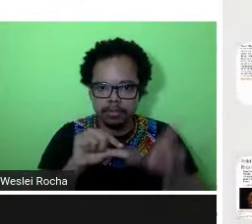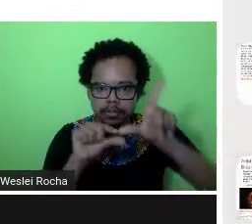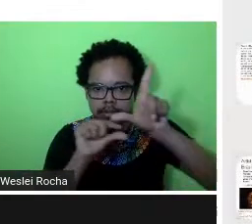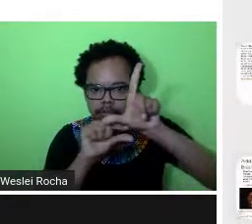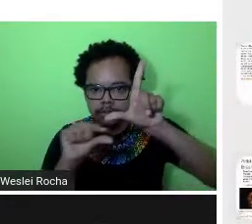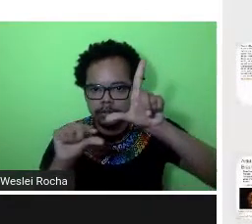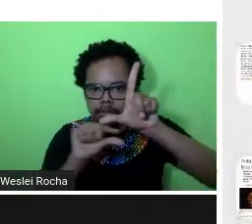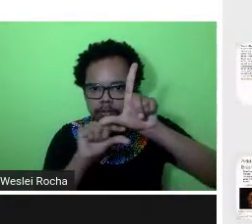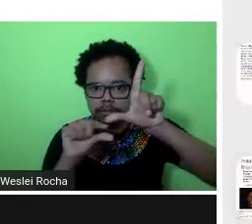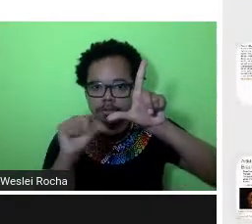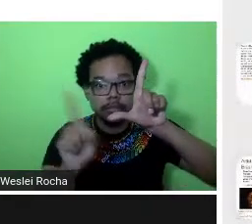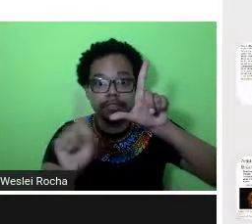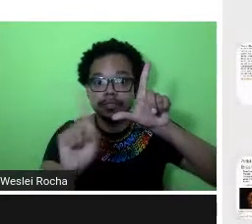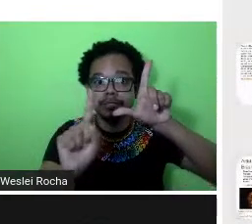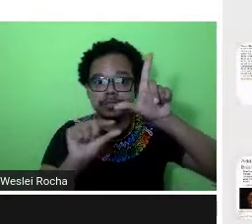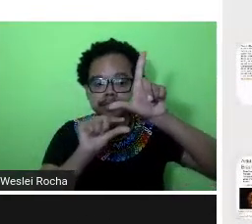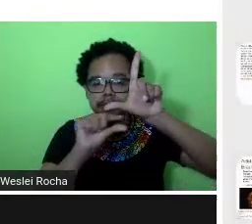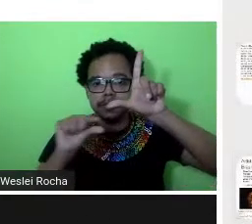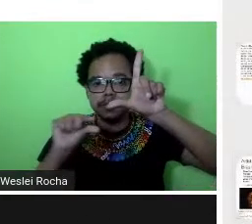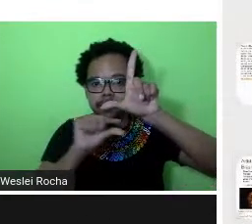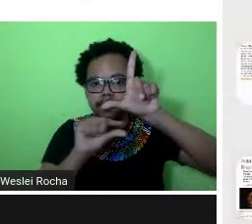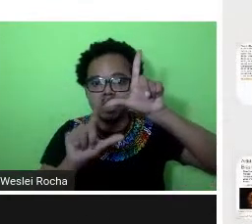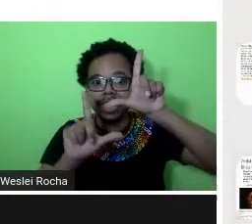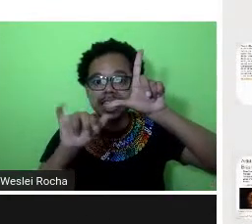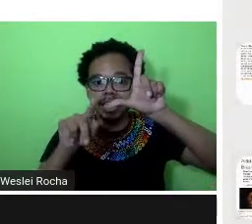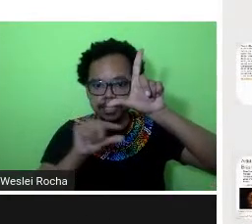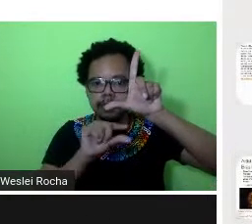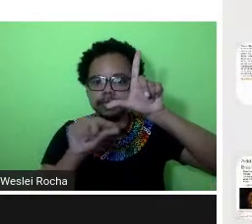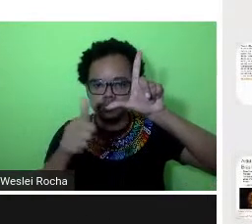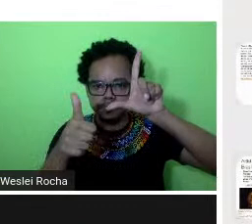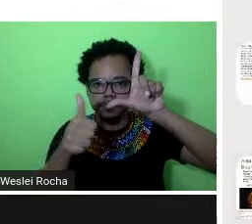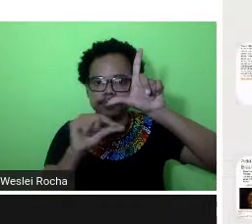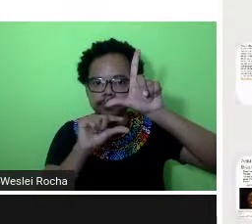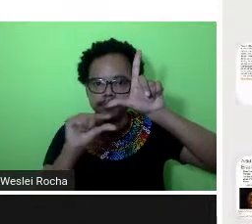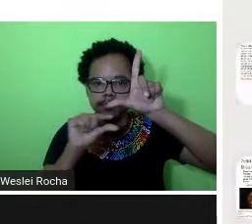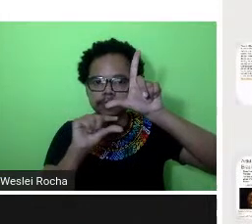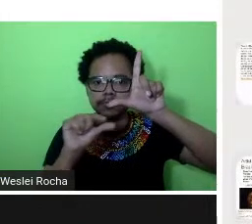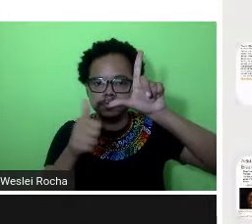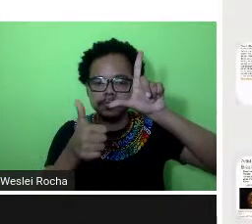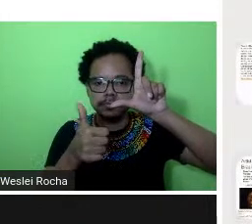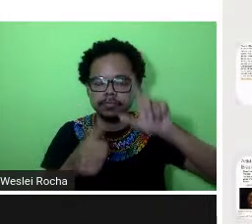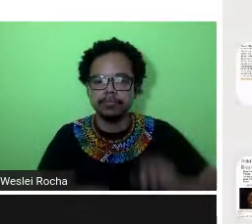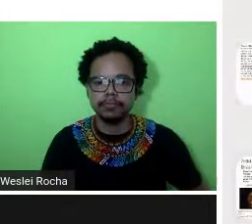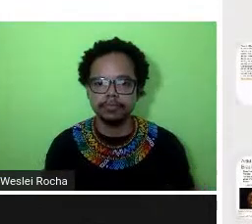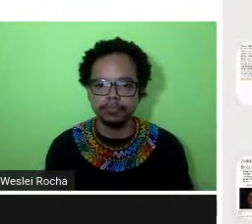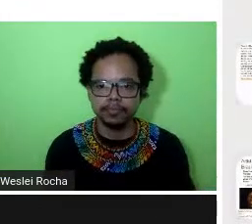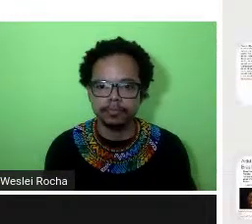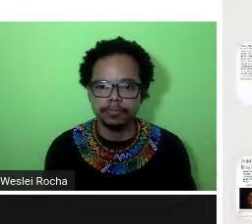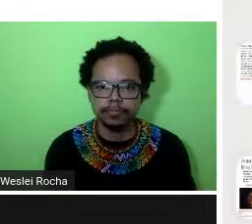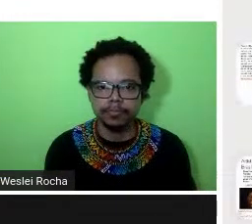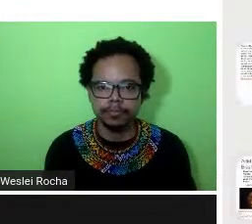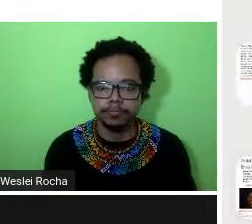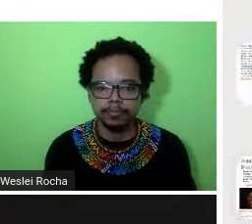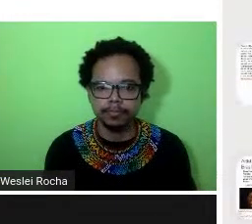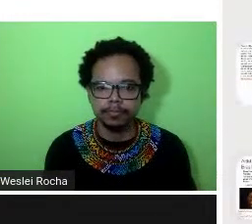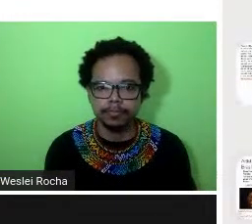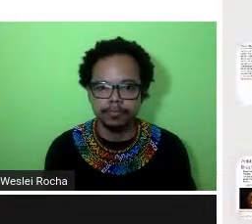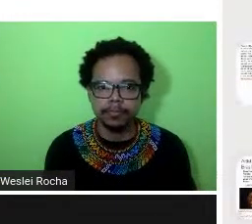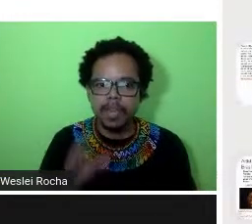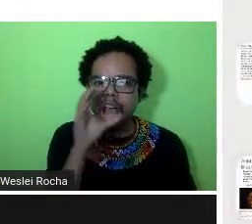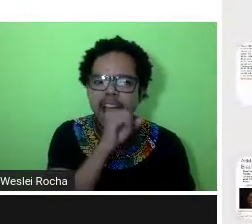Tu tem a foto logo embaixo tem um link se você clica nesse link por favor